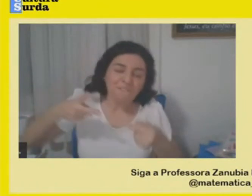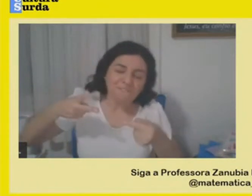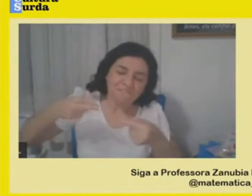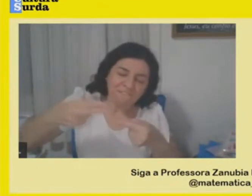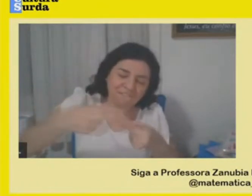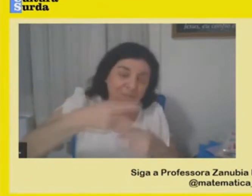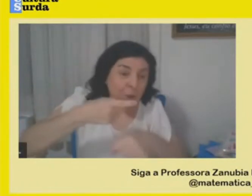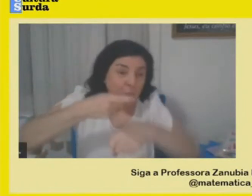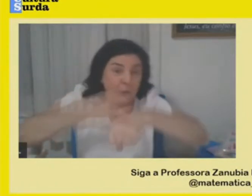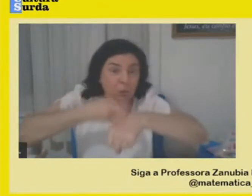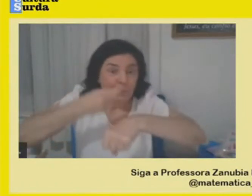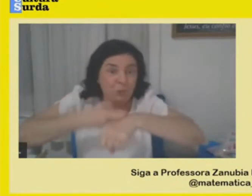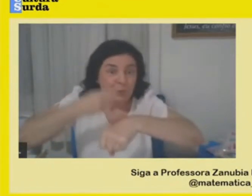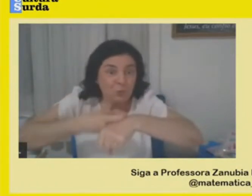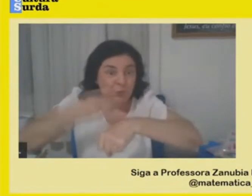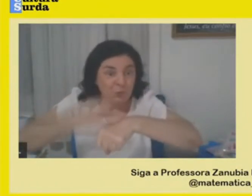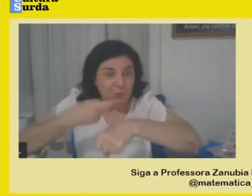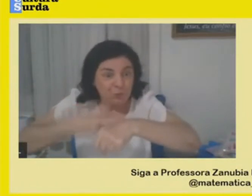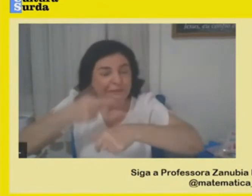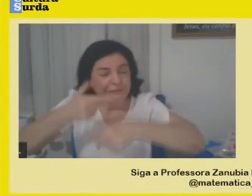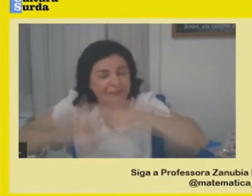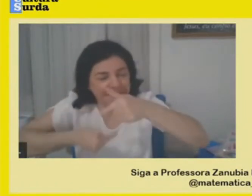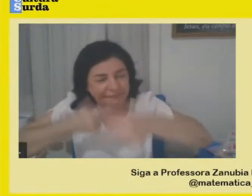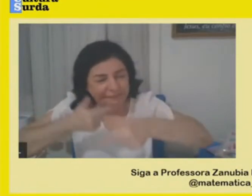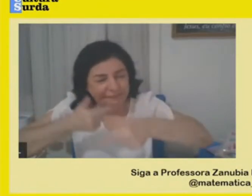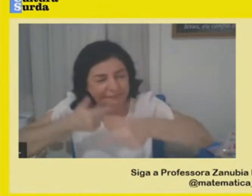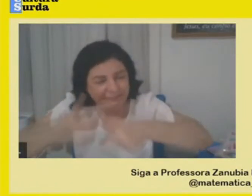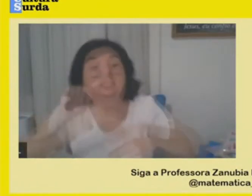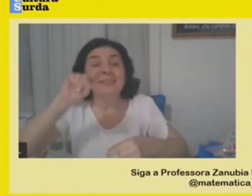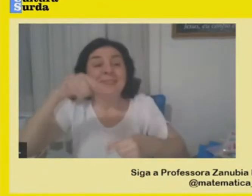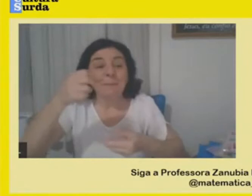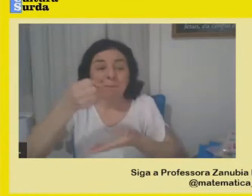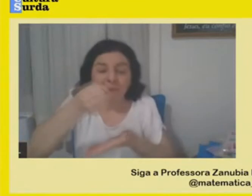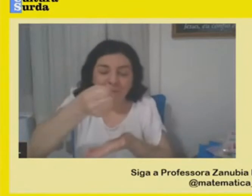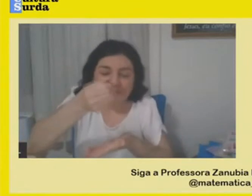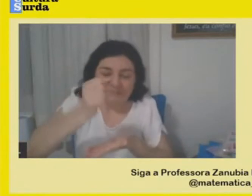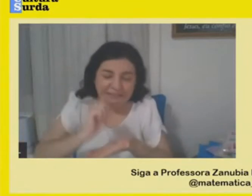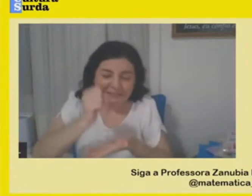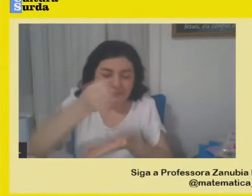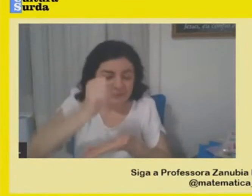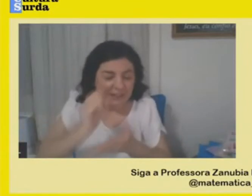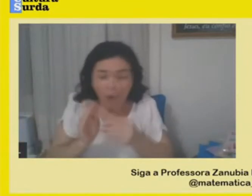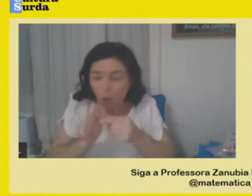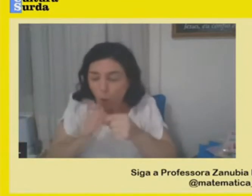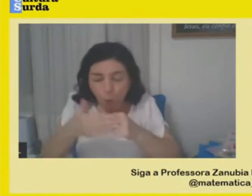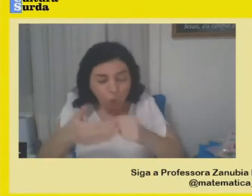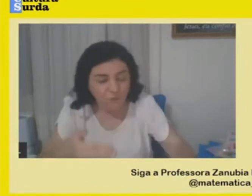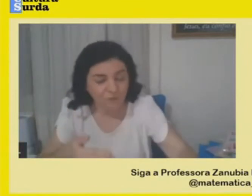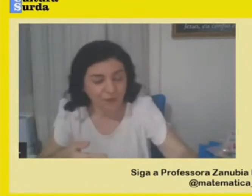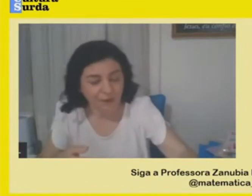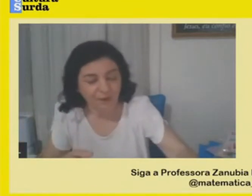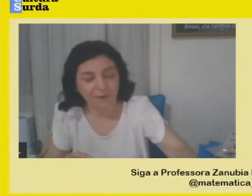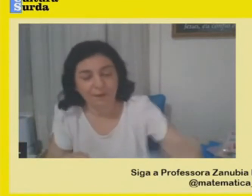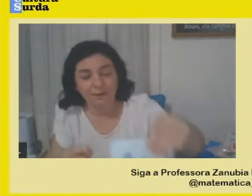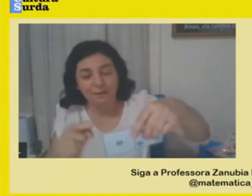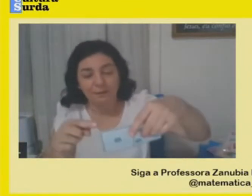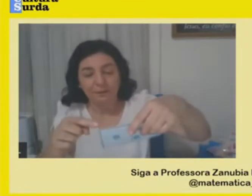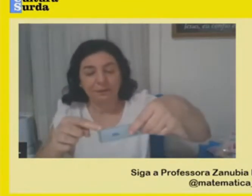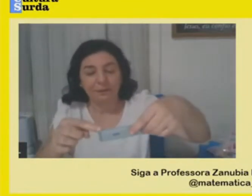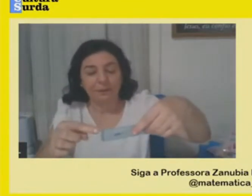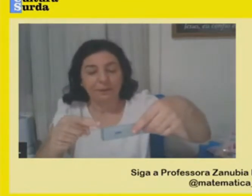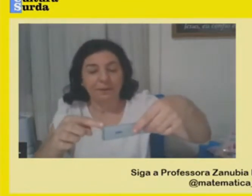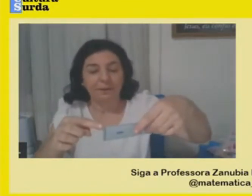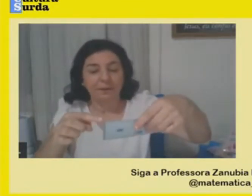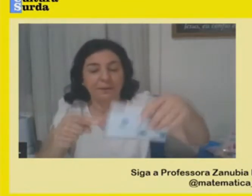A, a impressão também, imprimir quentinho e depois ir lá e cortar e colar num lugar mais